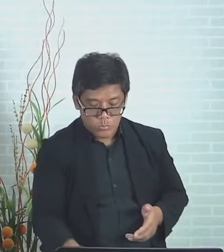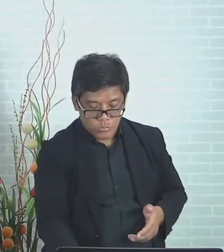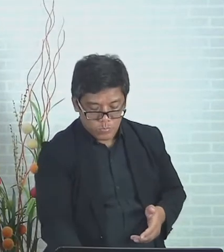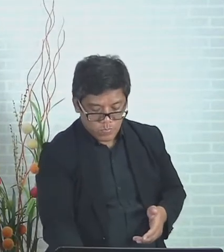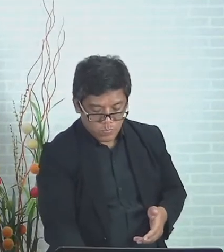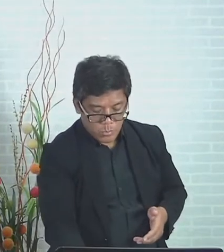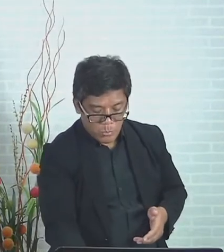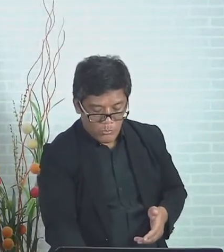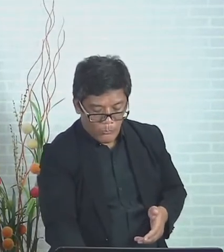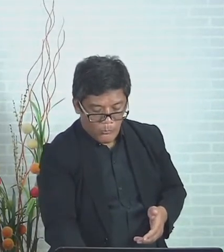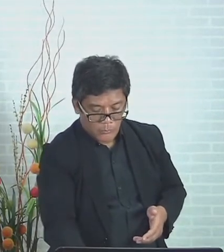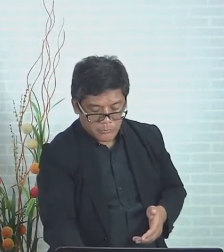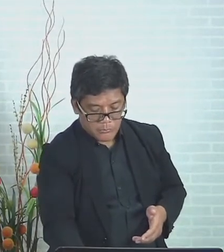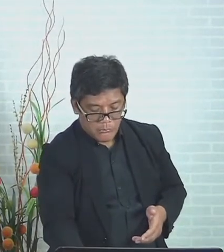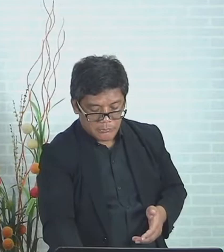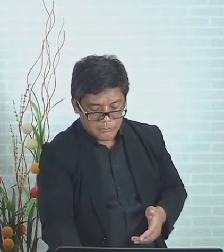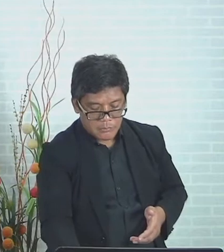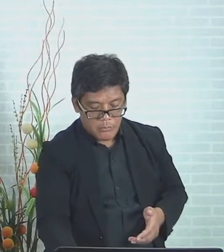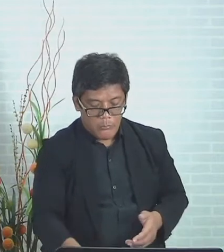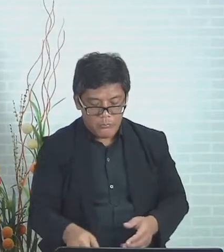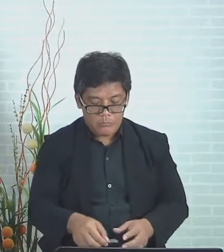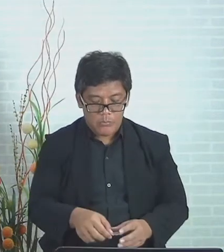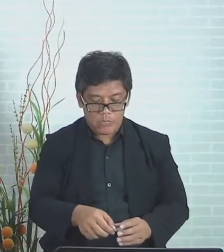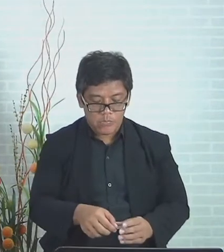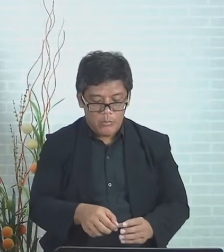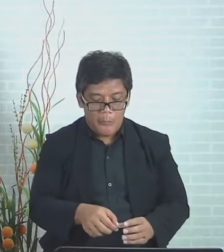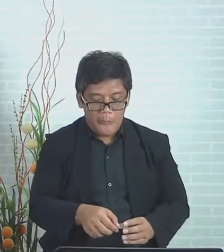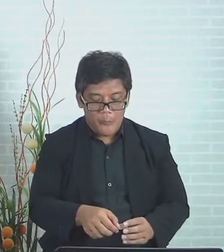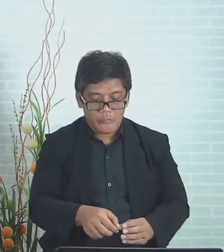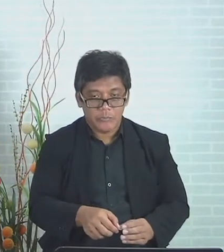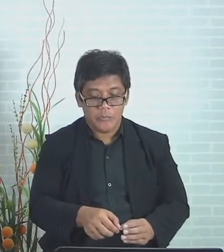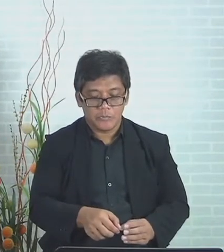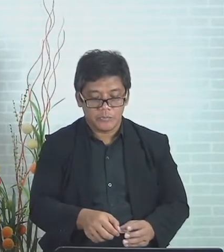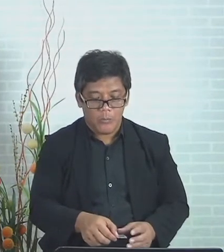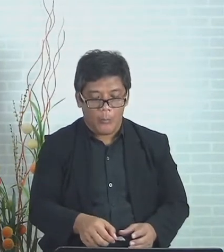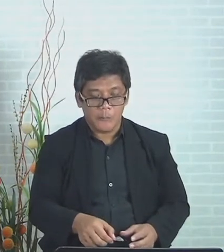hai hai hai hai